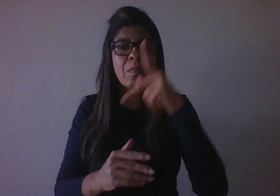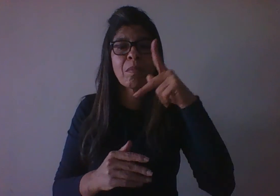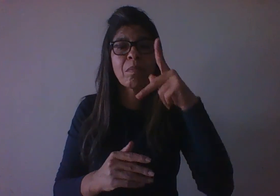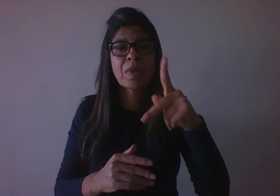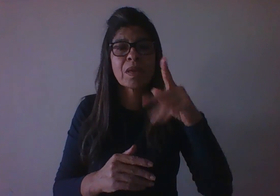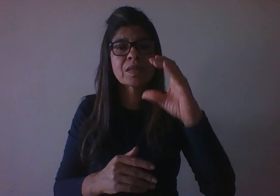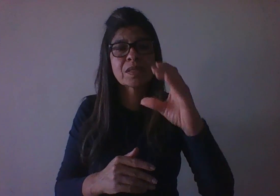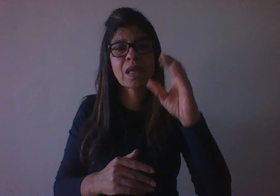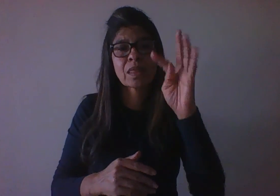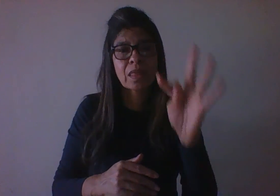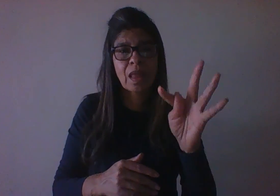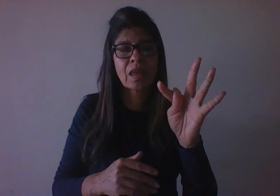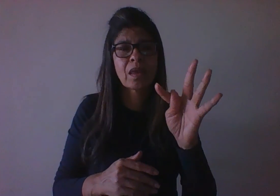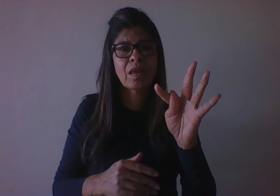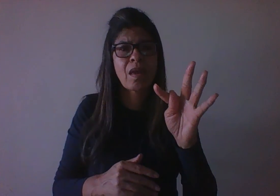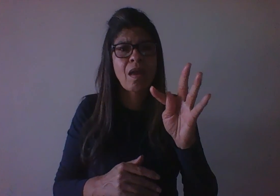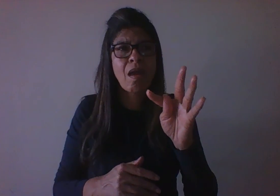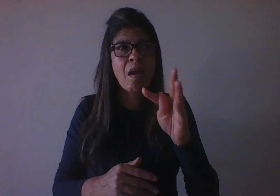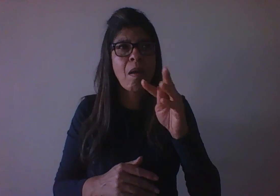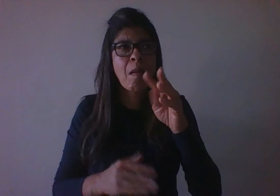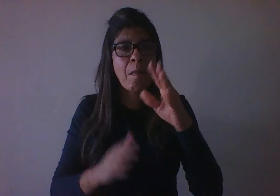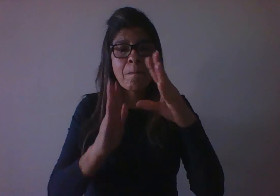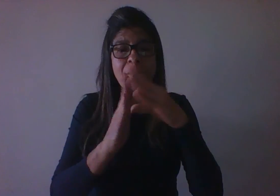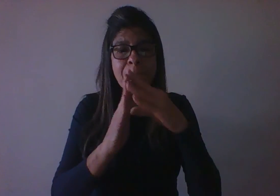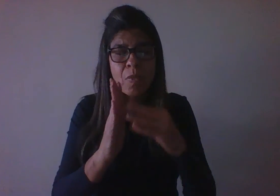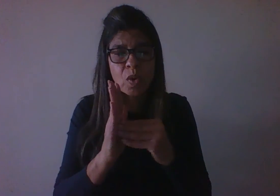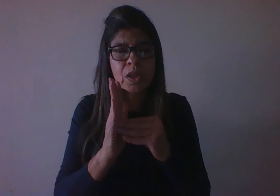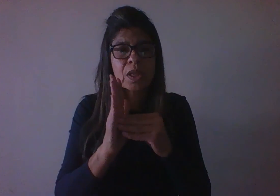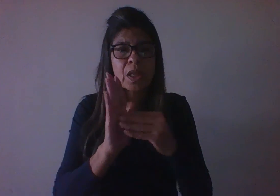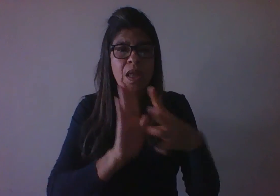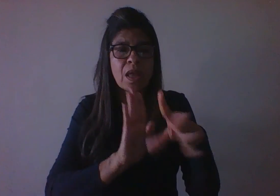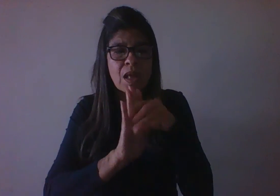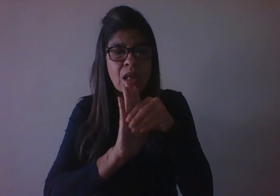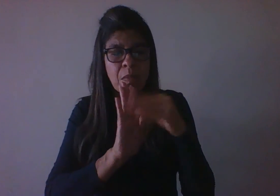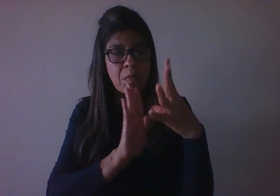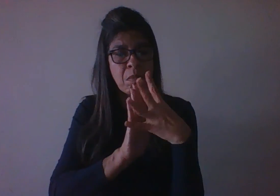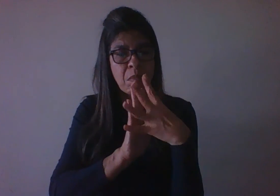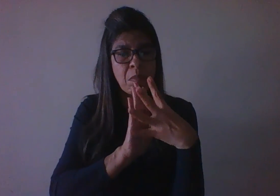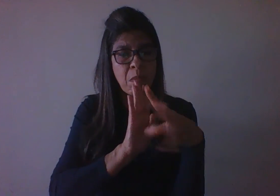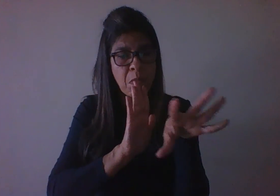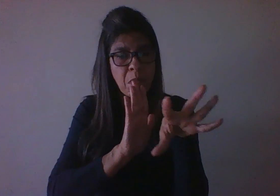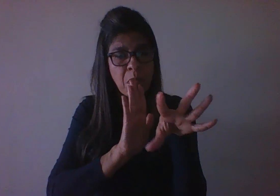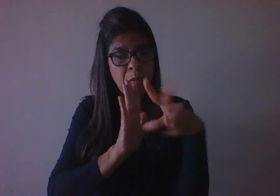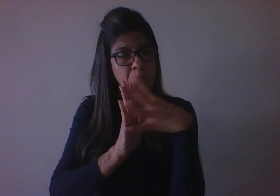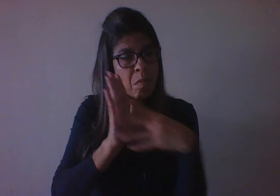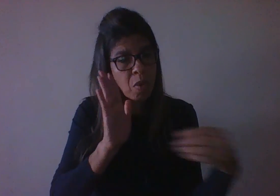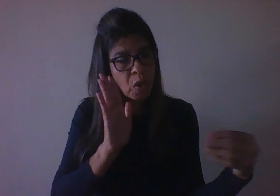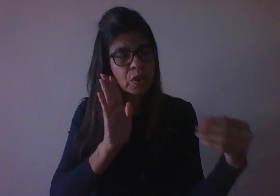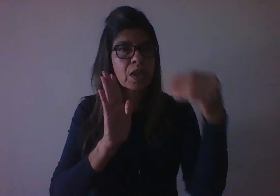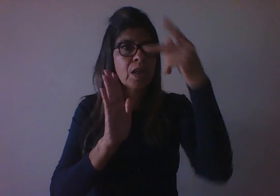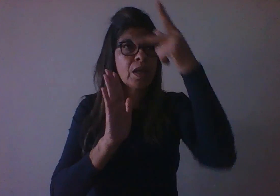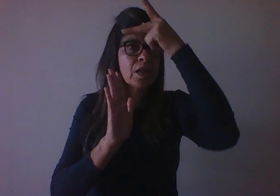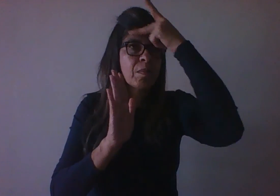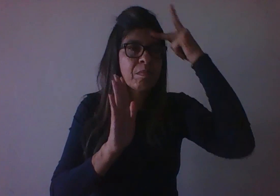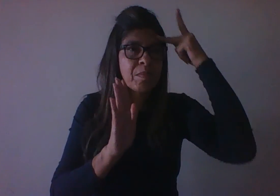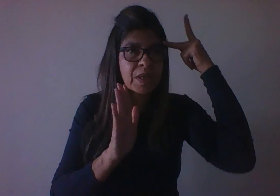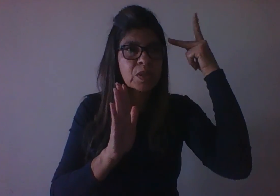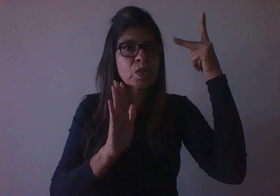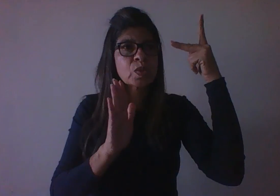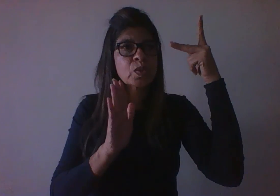modelo da pessoa, processo, contexto e tema. Pessoa reconhecendo o indivíduo como um ser biológico que está ali